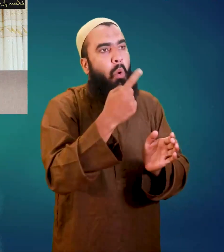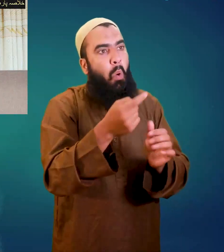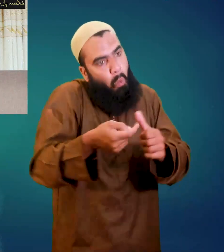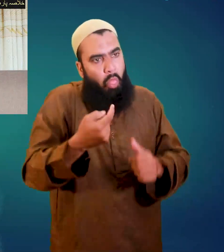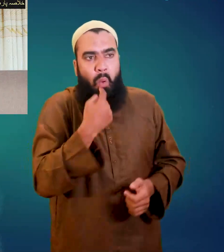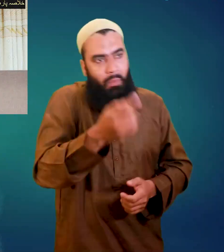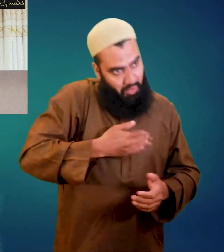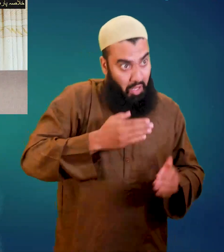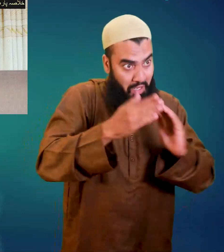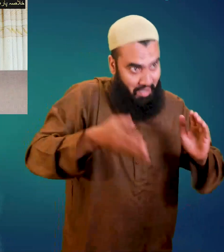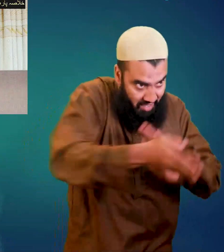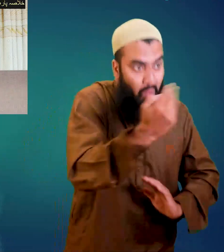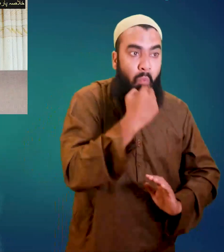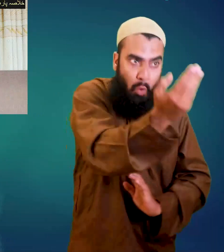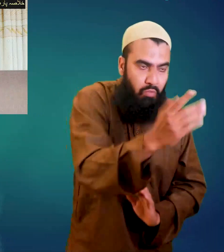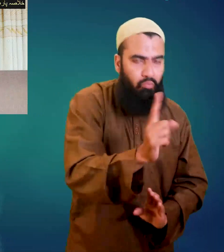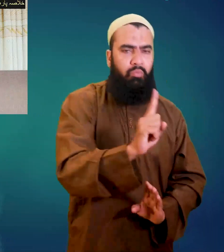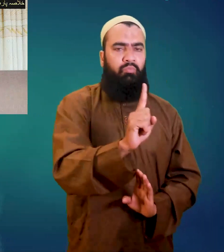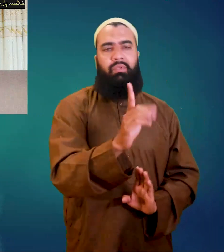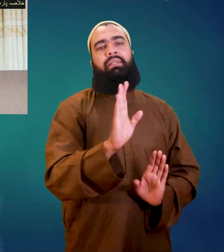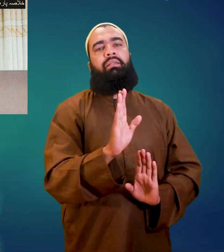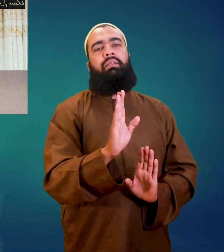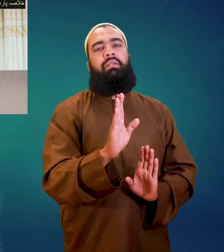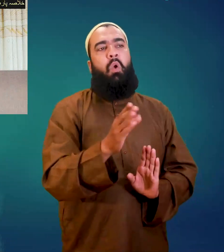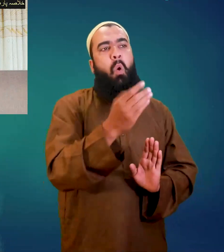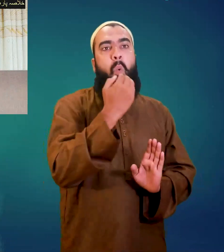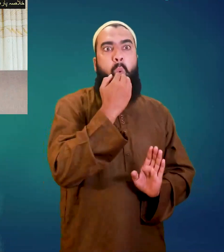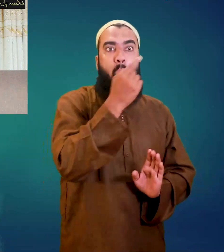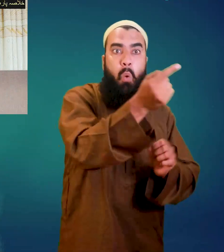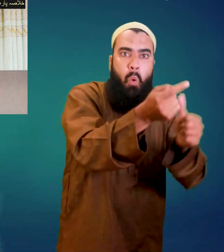سلام پیش کرو، یعنی انہیں سلام کرو۔